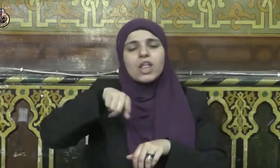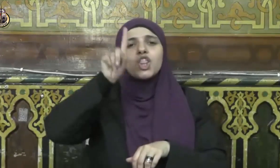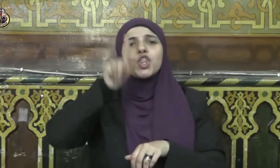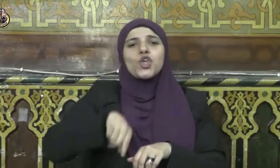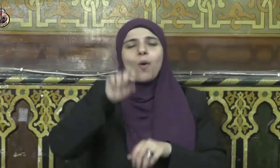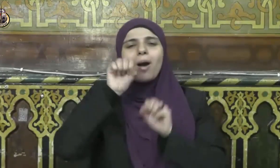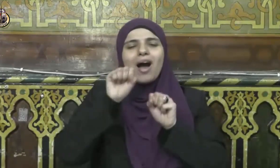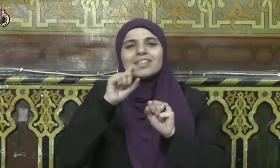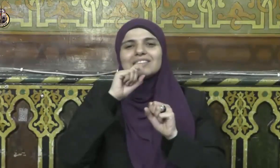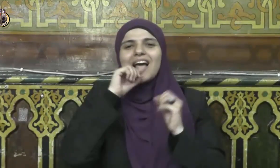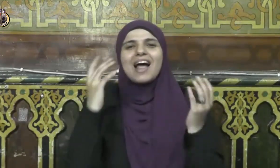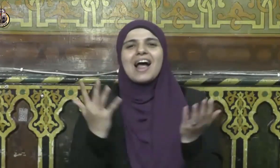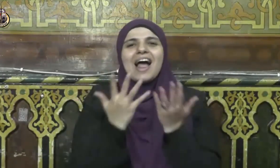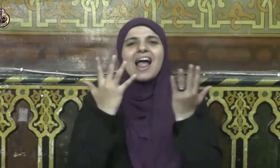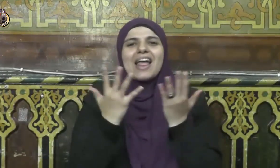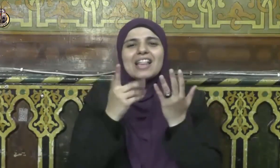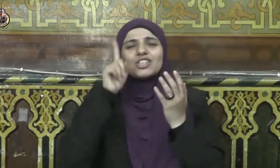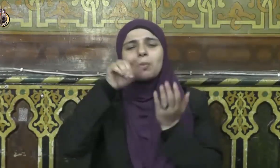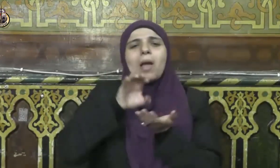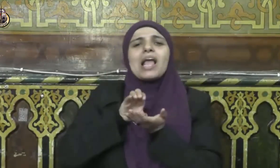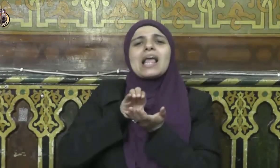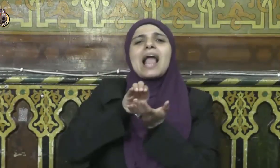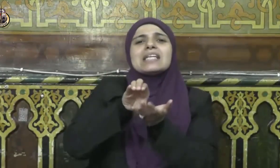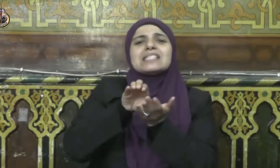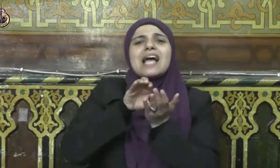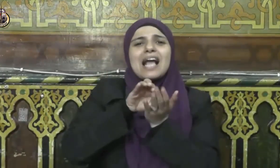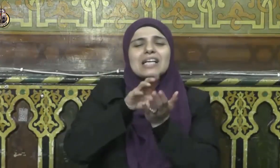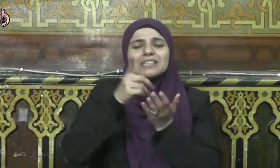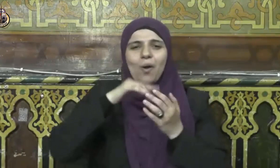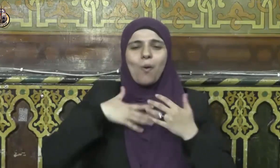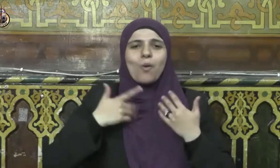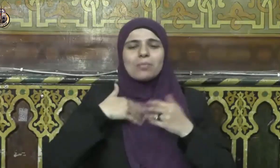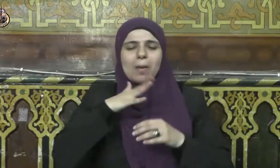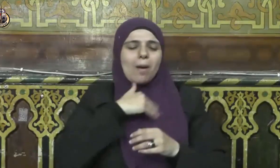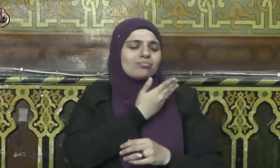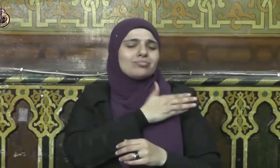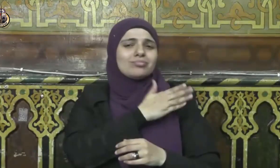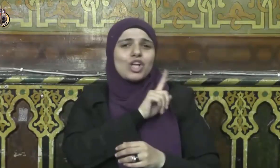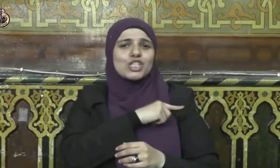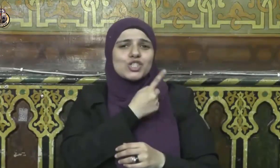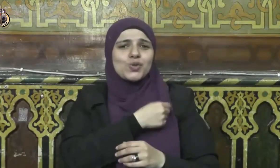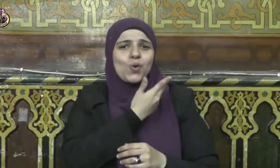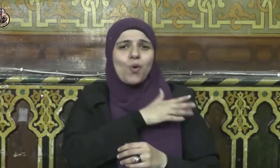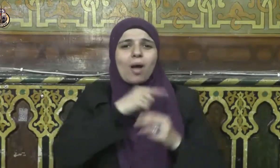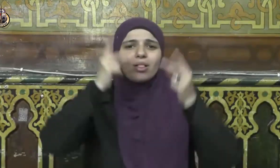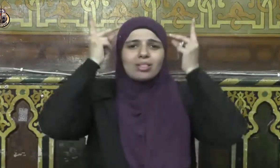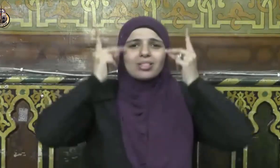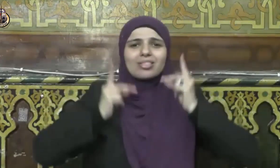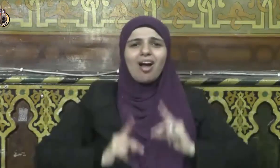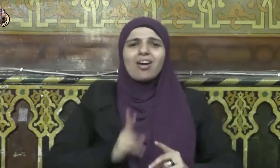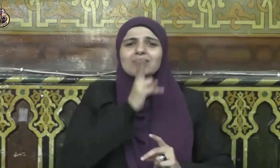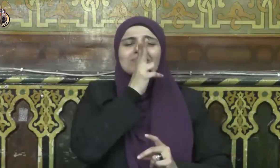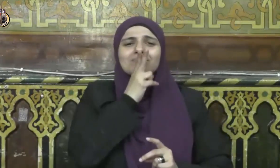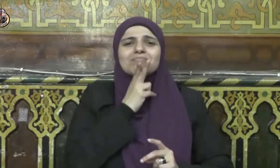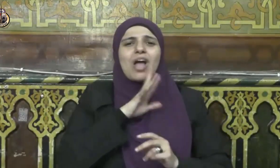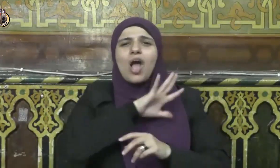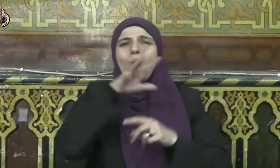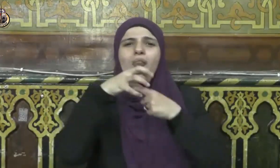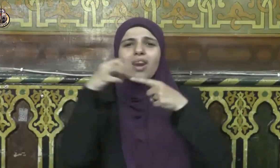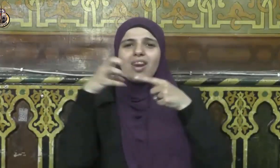يأتي يوم العيد، يوم الجائزة والبراءة من الذنوب والطهارة من